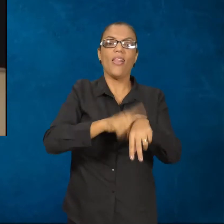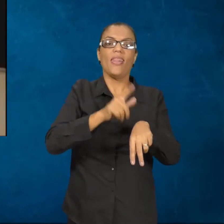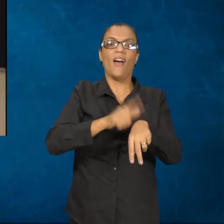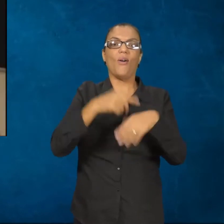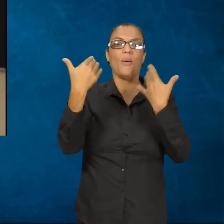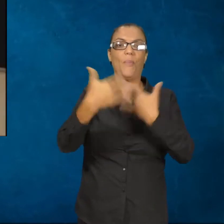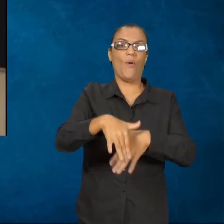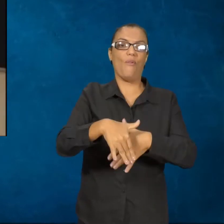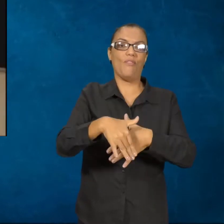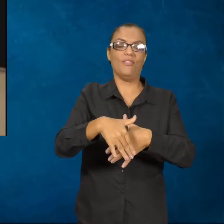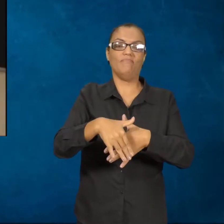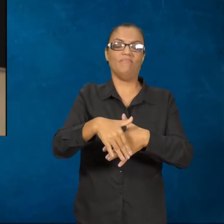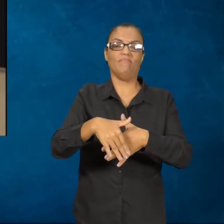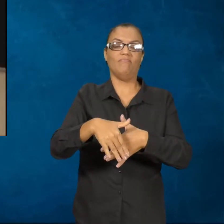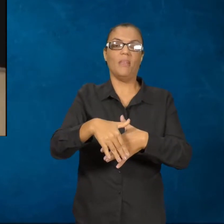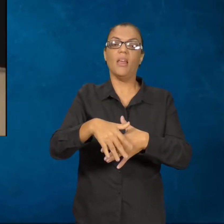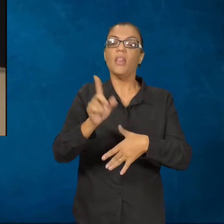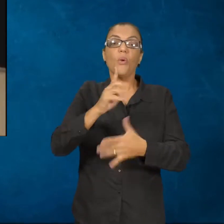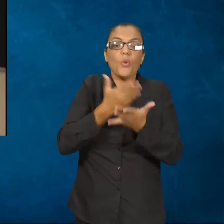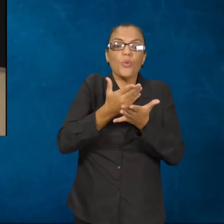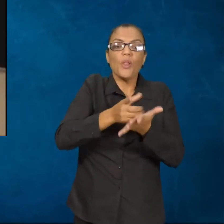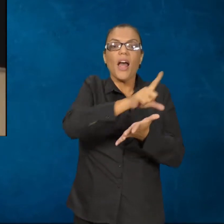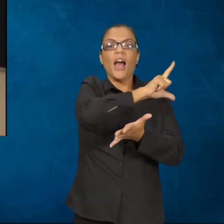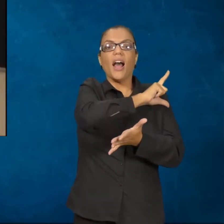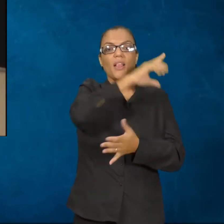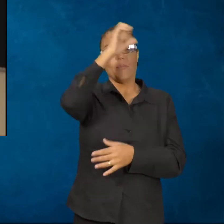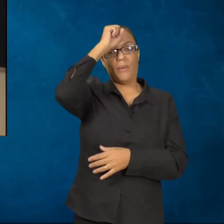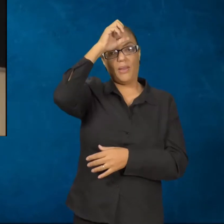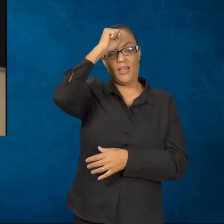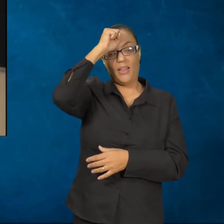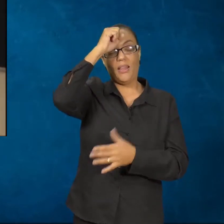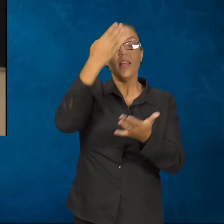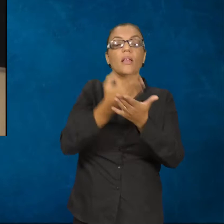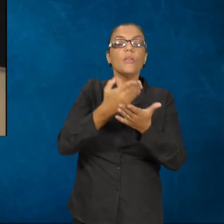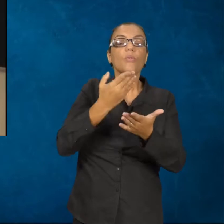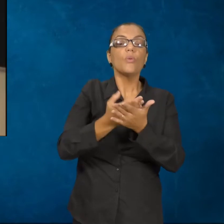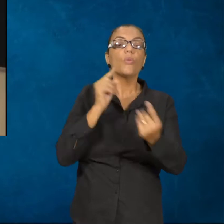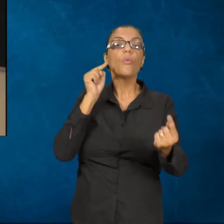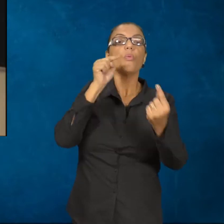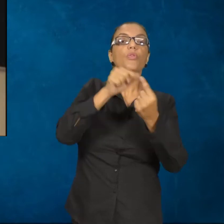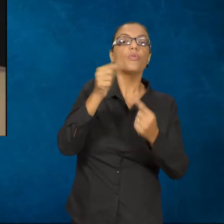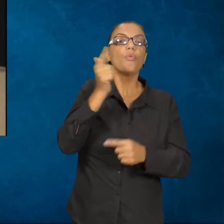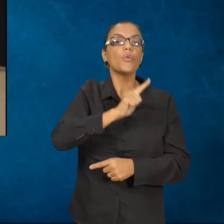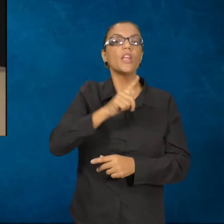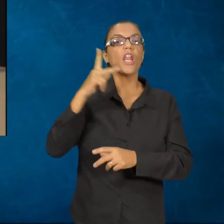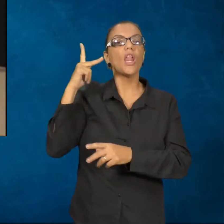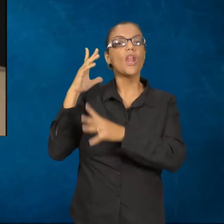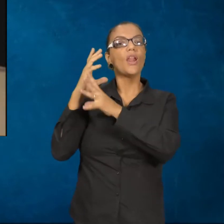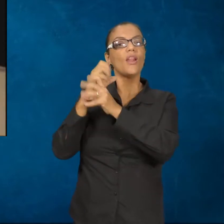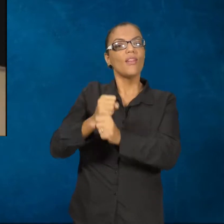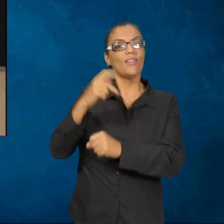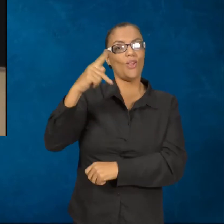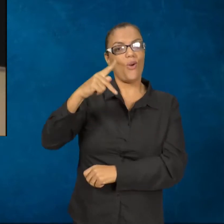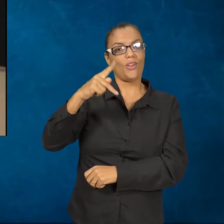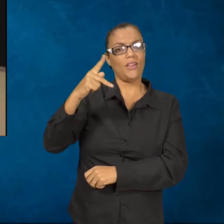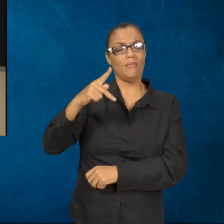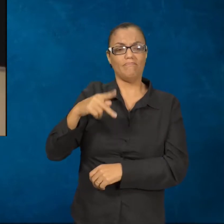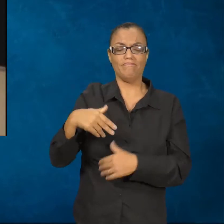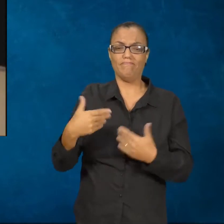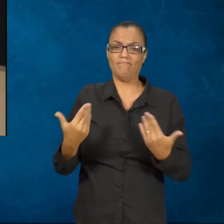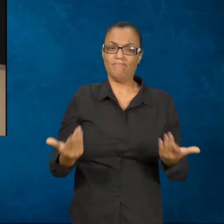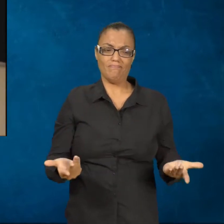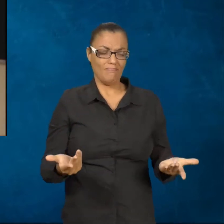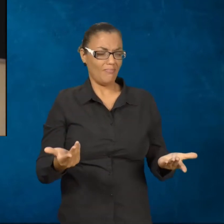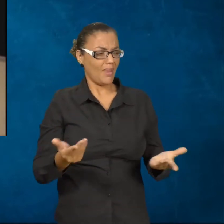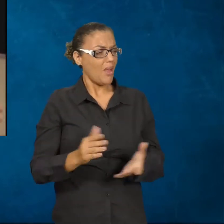Ele não estuda para aprender. Ele estuda para tirar nota. Esse é o único problema. Vou dizer, mas